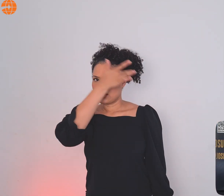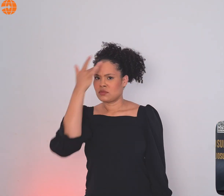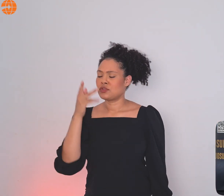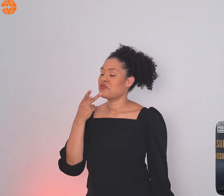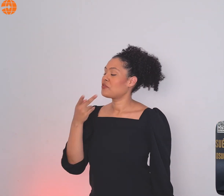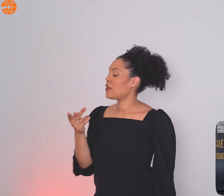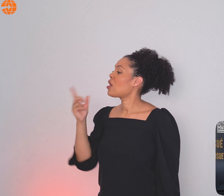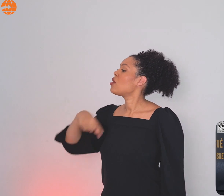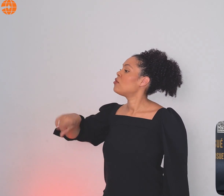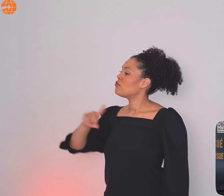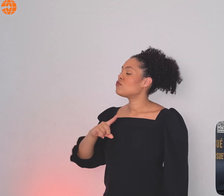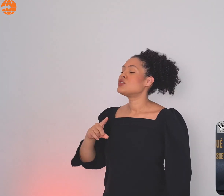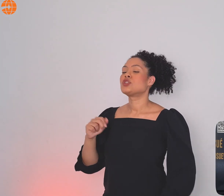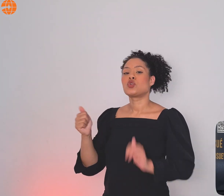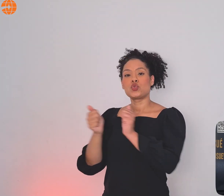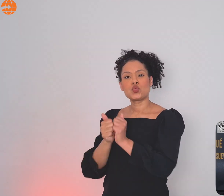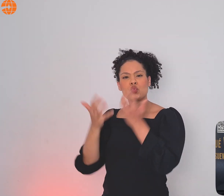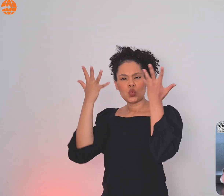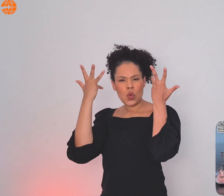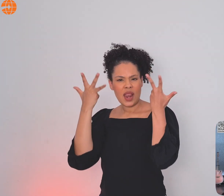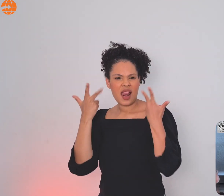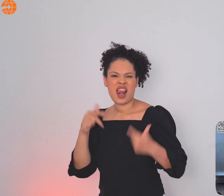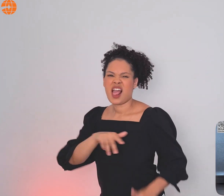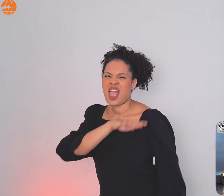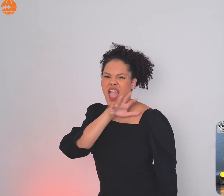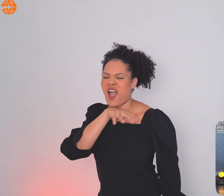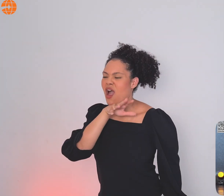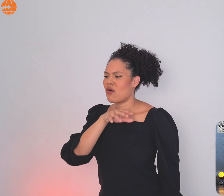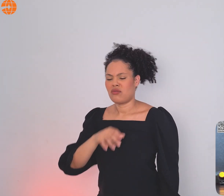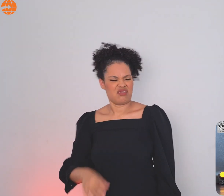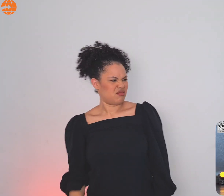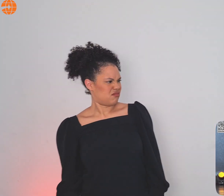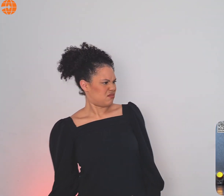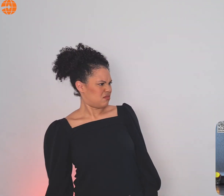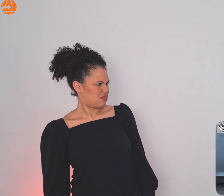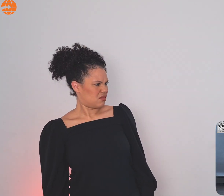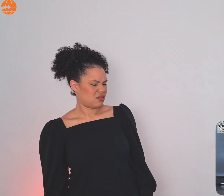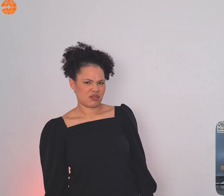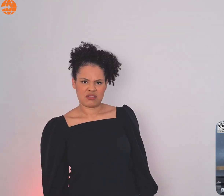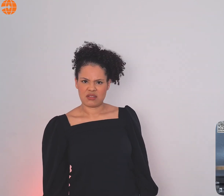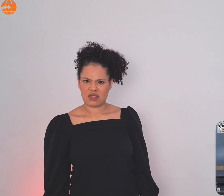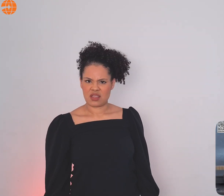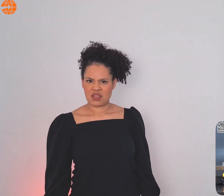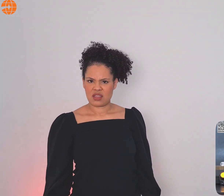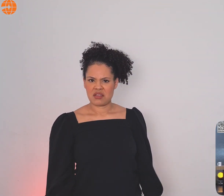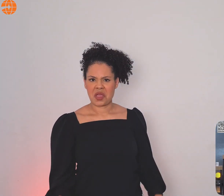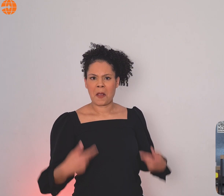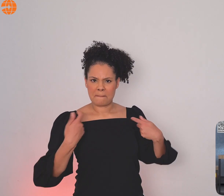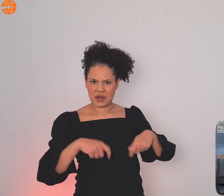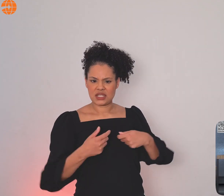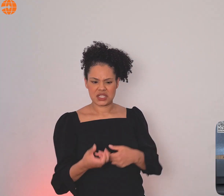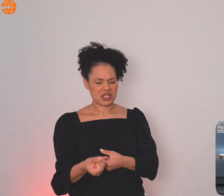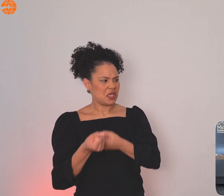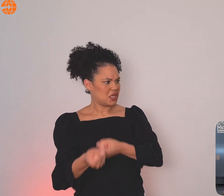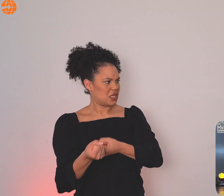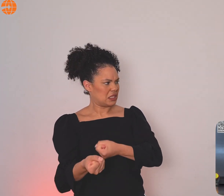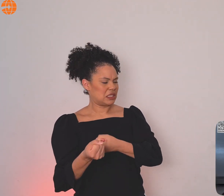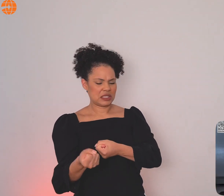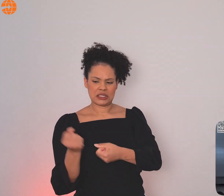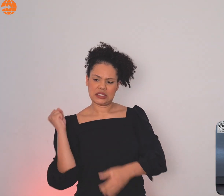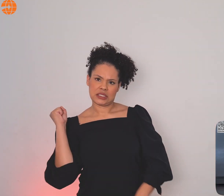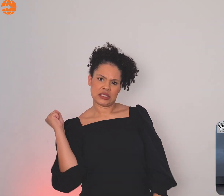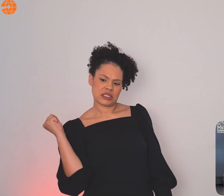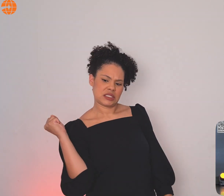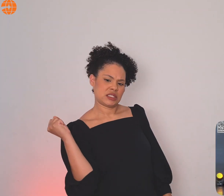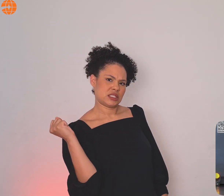leões. Eu não tinha visto vídeo nenhum. Eu falei, andar com leões? Deve ter umas correntes, né? O leão amarrado, e vai puxando o